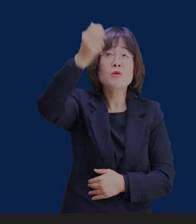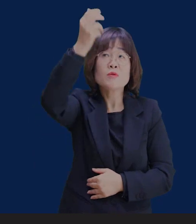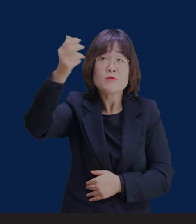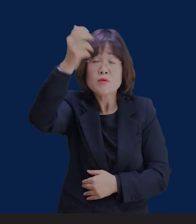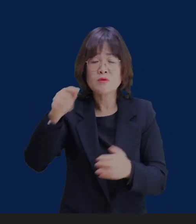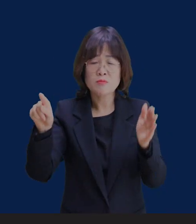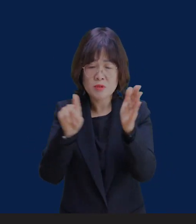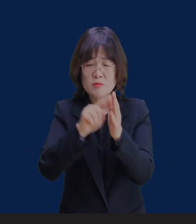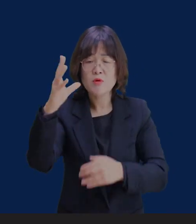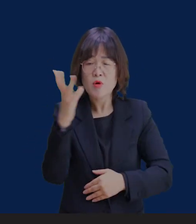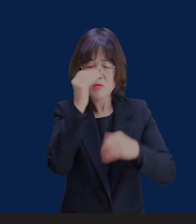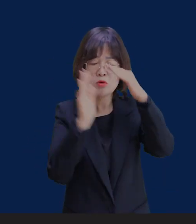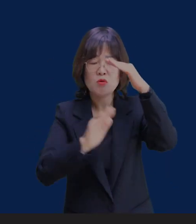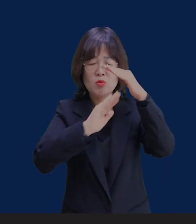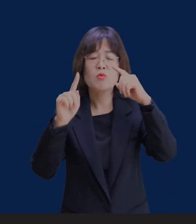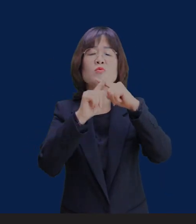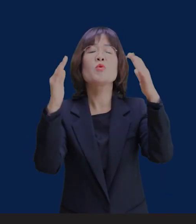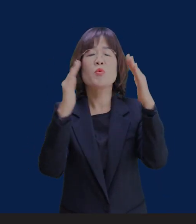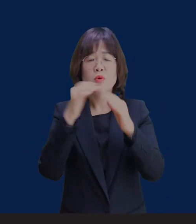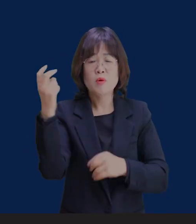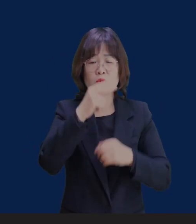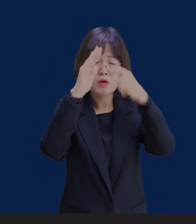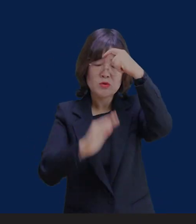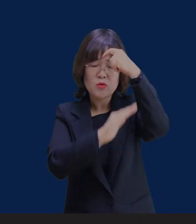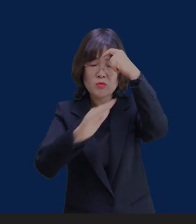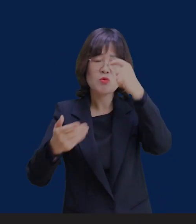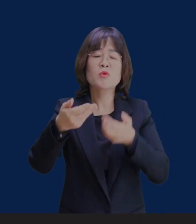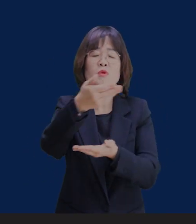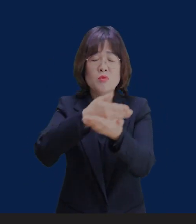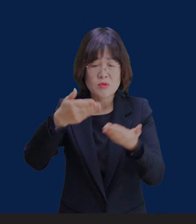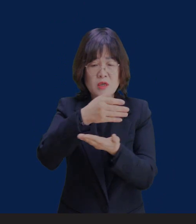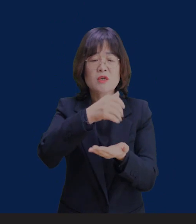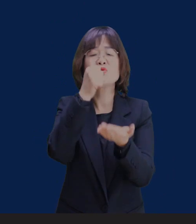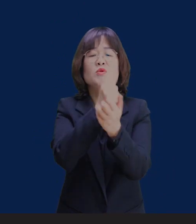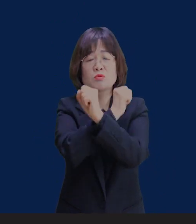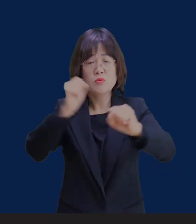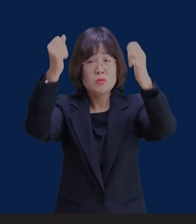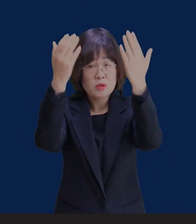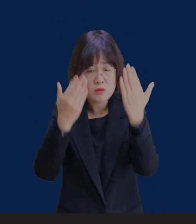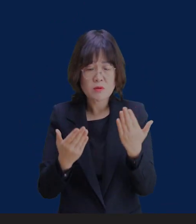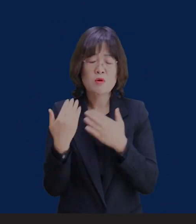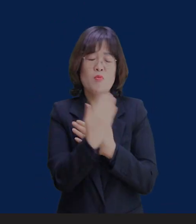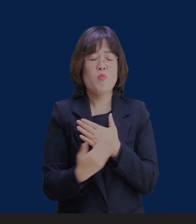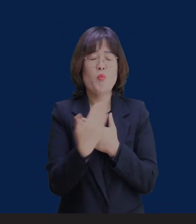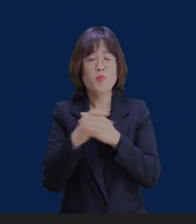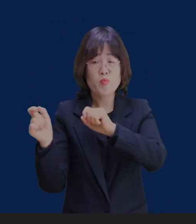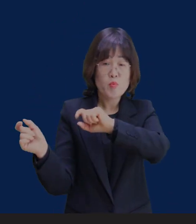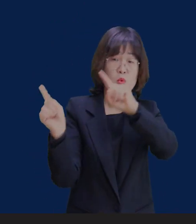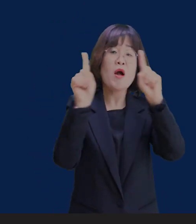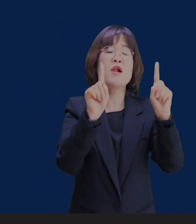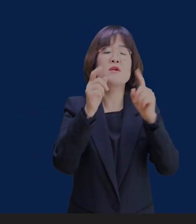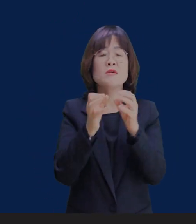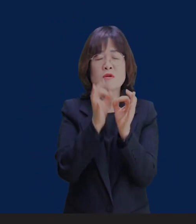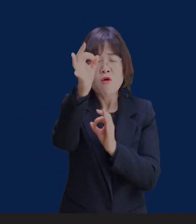오십니다. 나는 성령을 믿으며 거룩한 공교회와 성도의 교제와 죄를 용서받는 것과